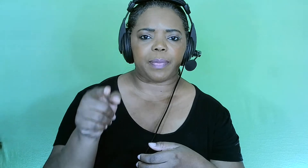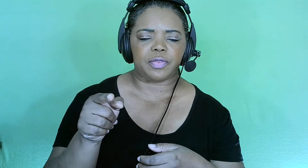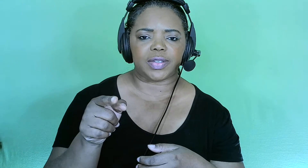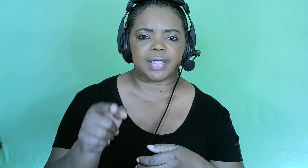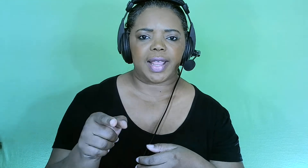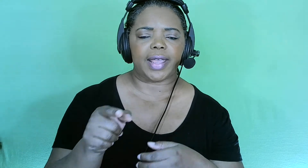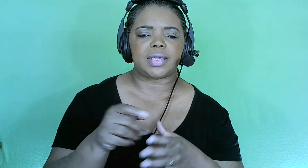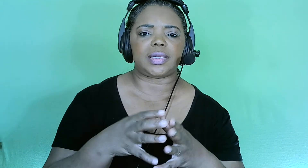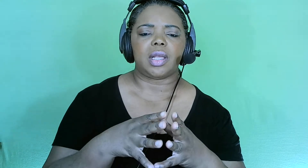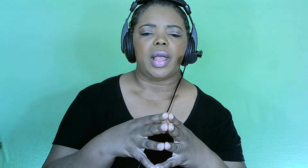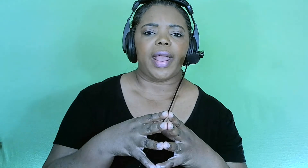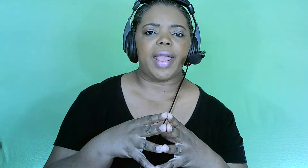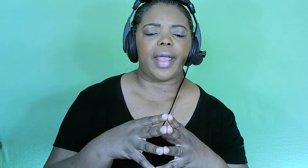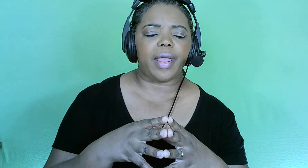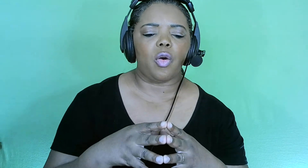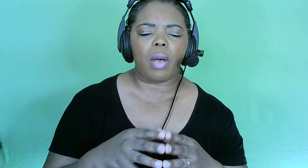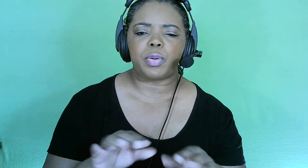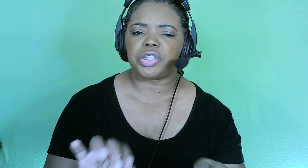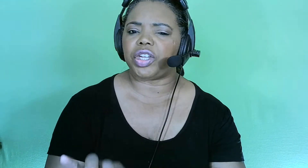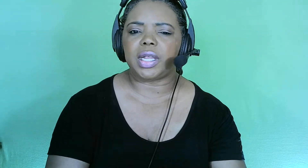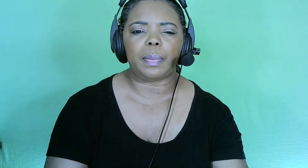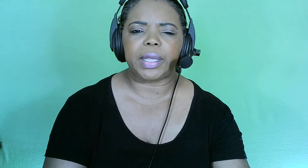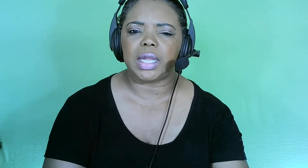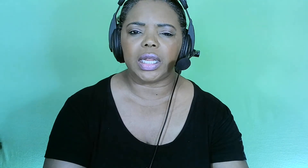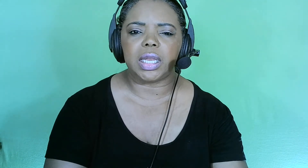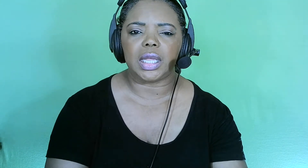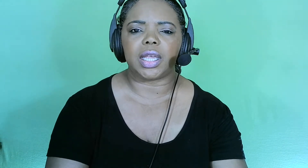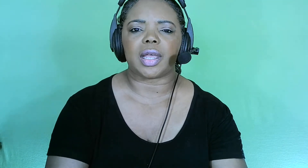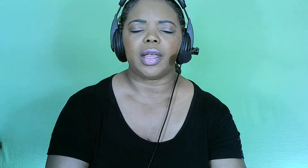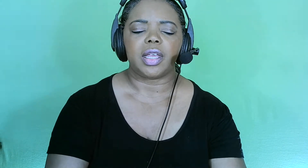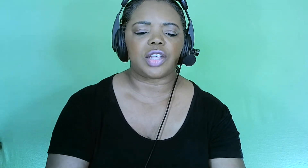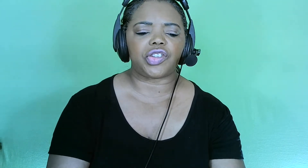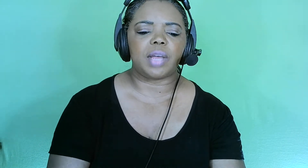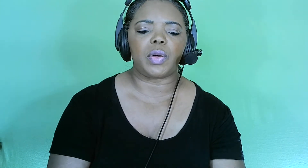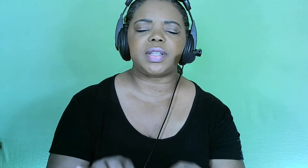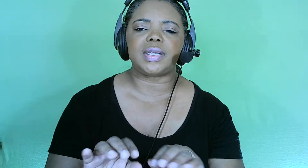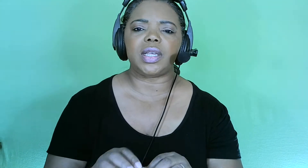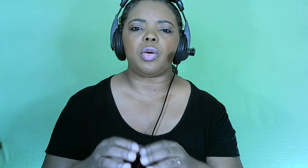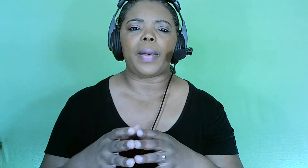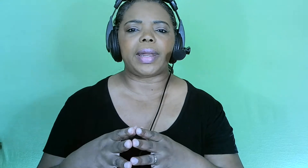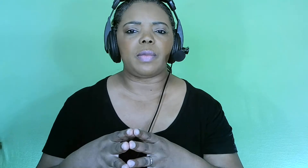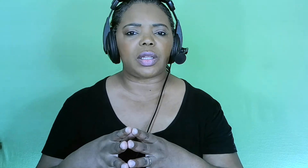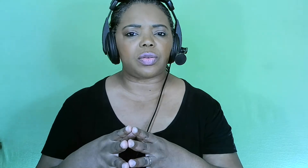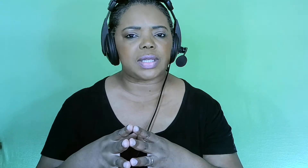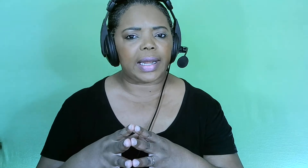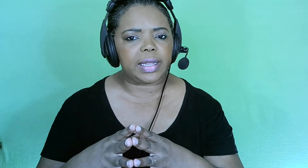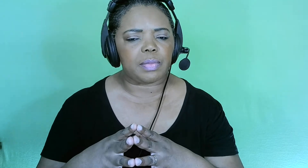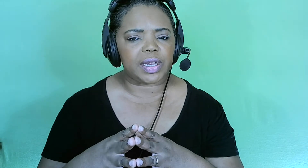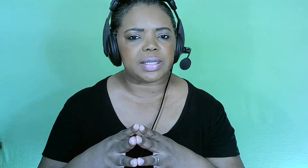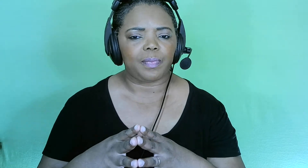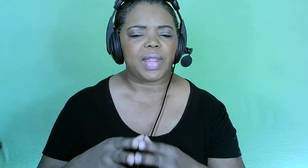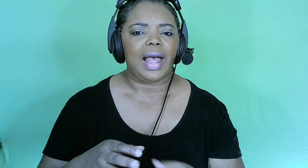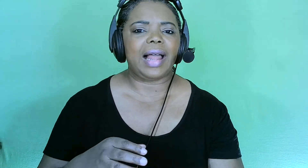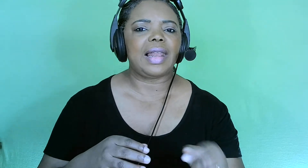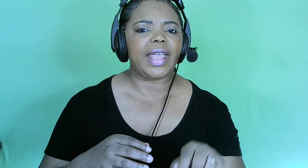para vocês uma apostilinha pequenininha que chama os 5 parâmetros da Libras. Além